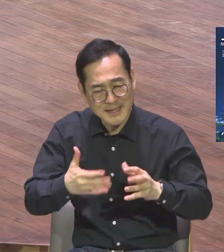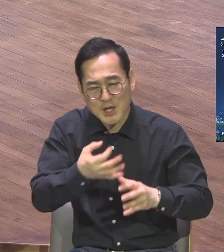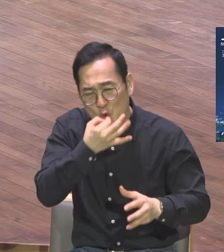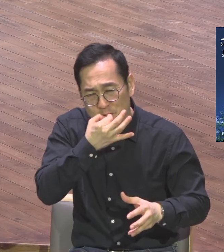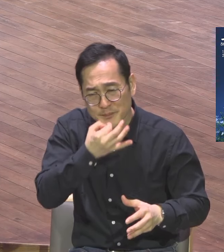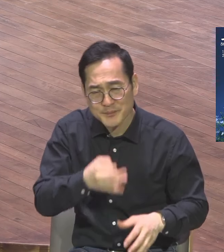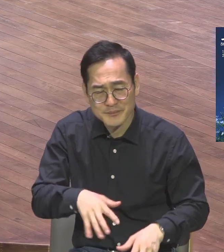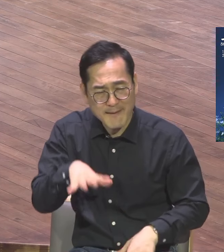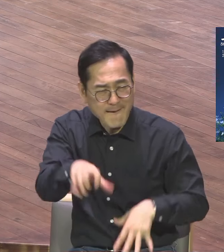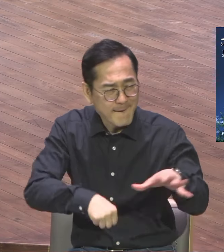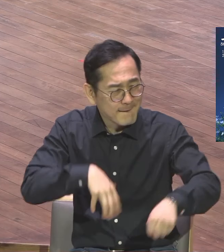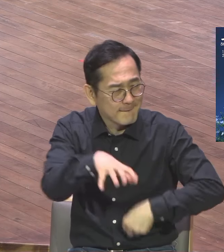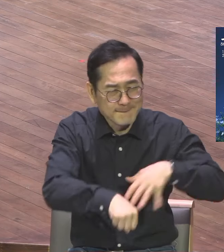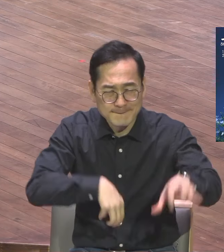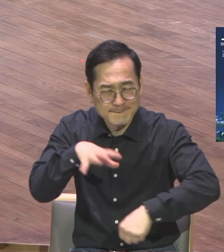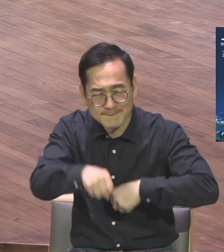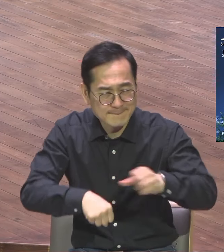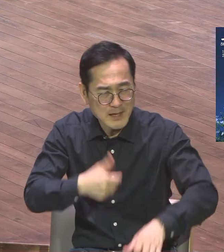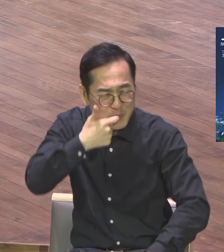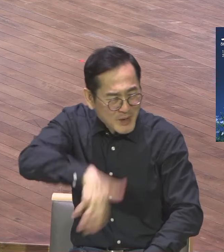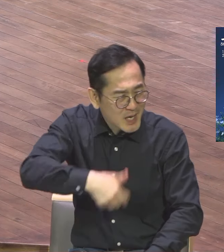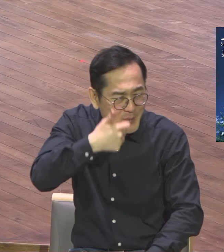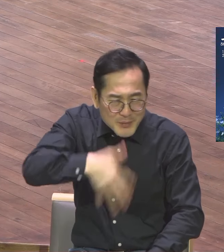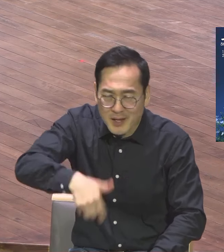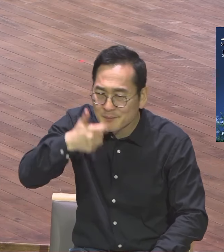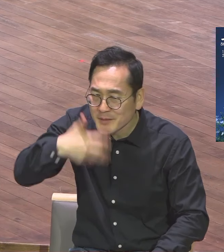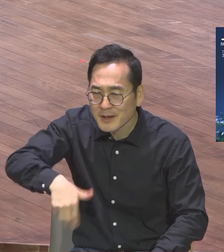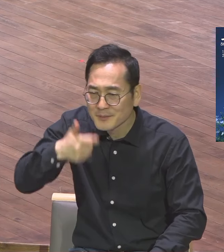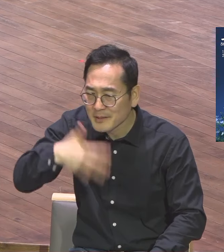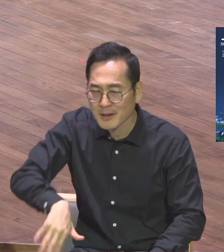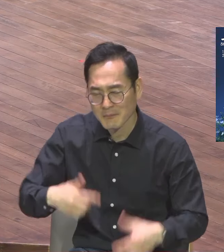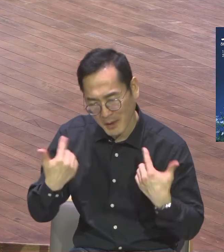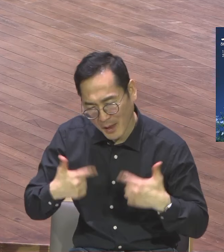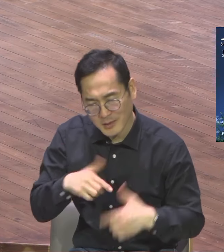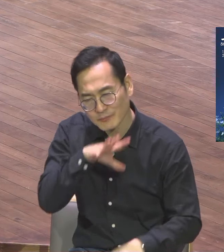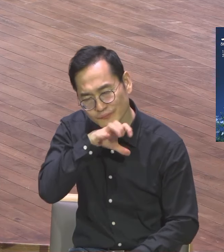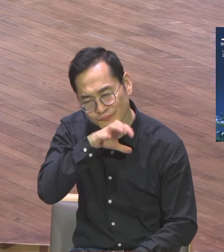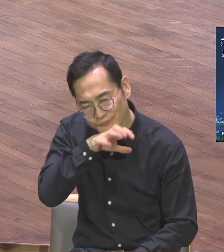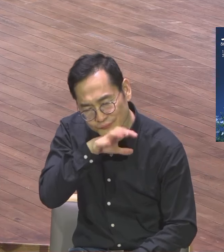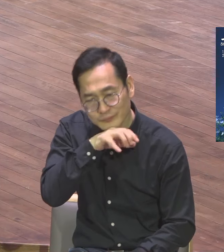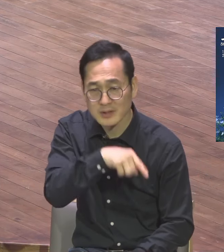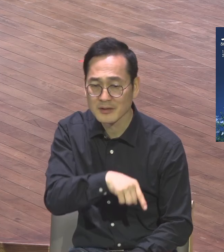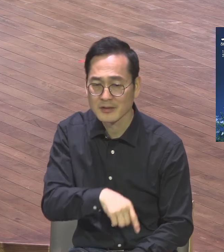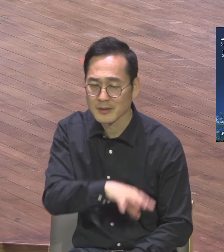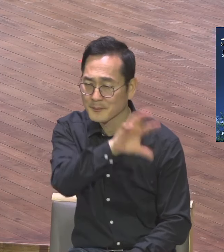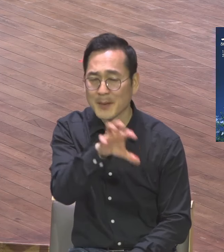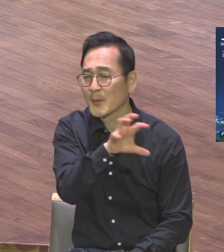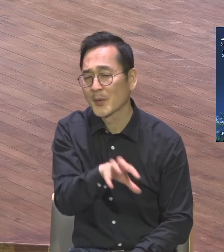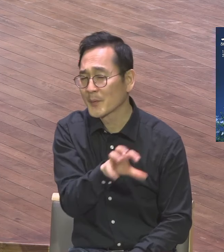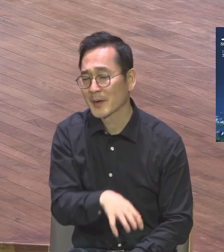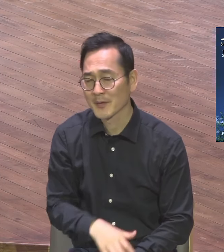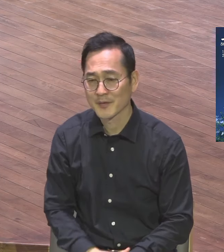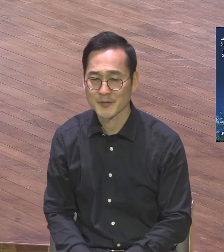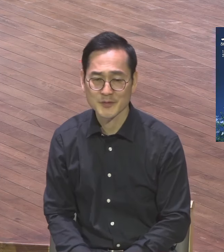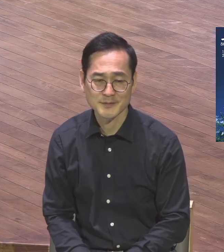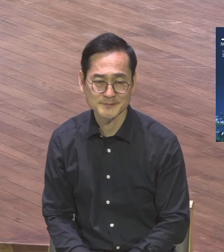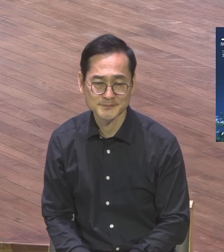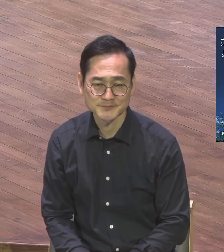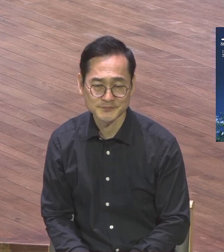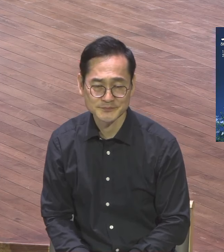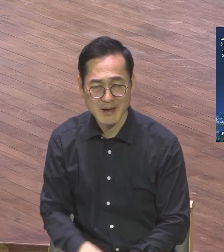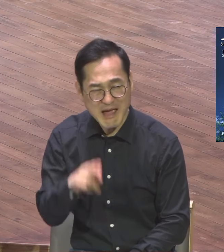남들이 볼 때 다 부자라는데 자기는 맨날 모질해. 매일 불평 원망이야. 맨날 시기 질투야.